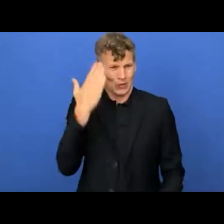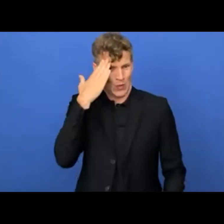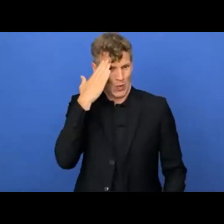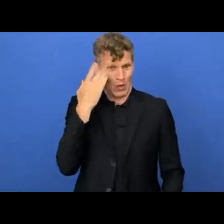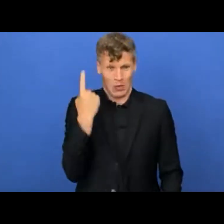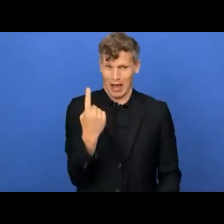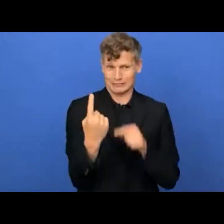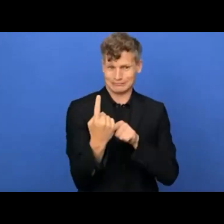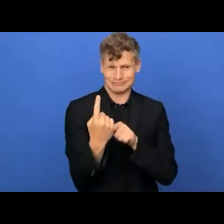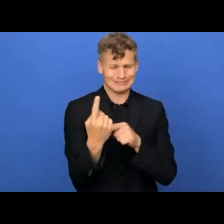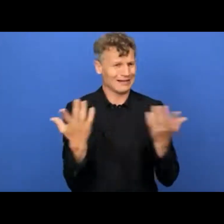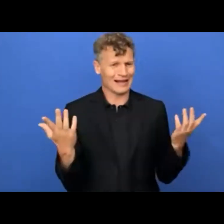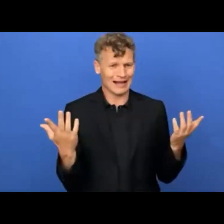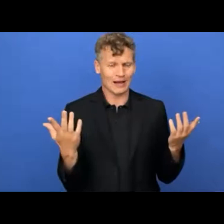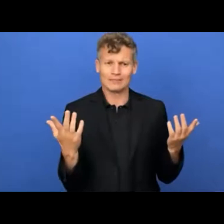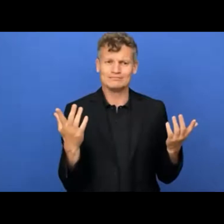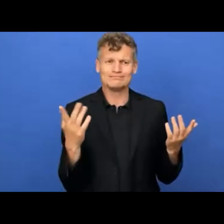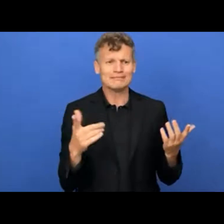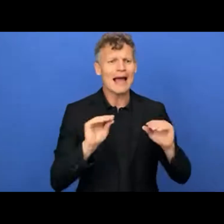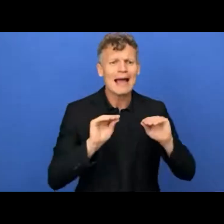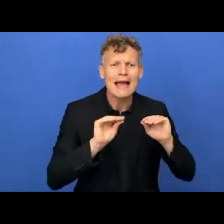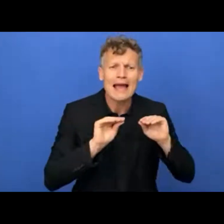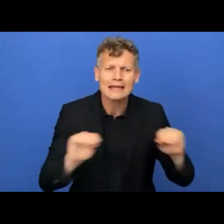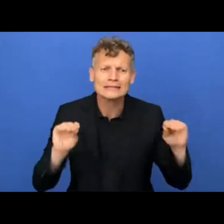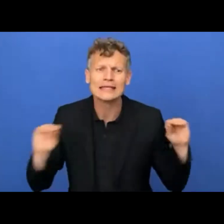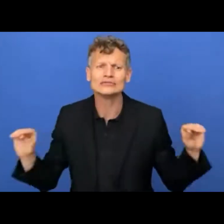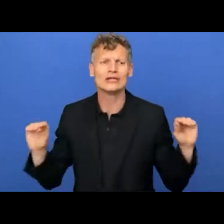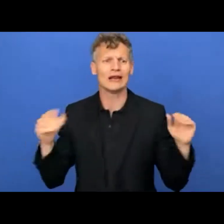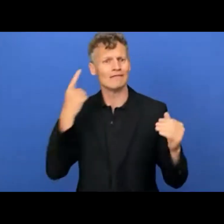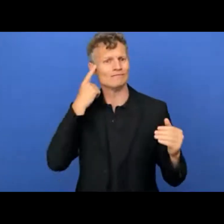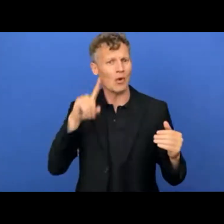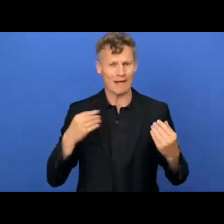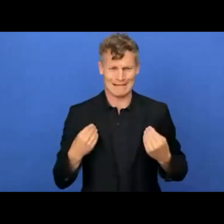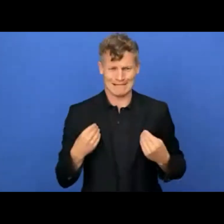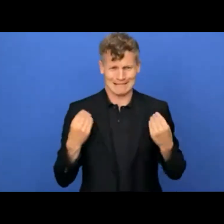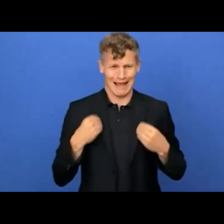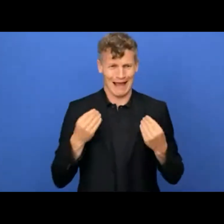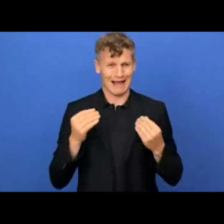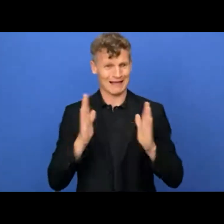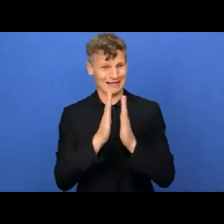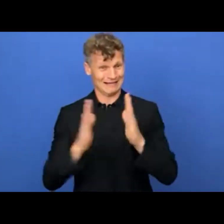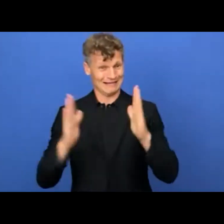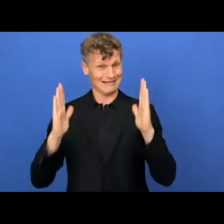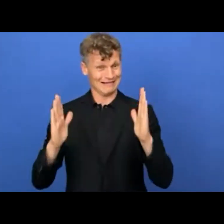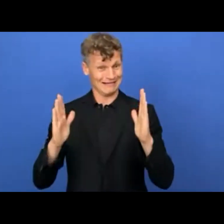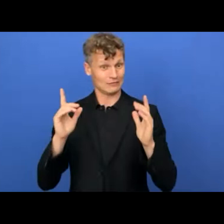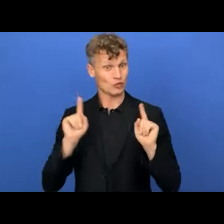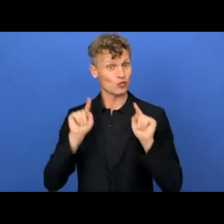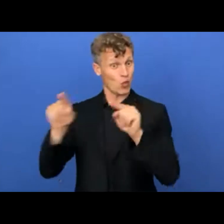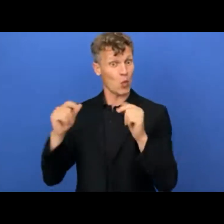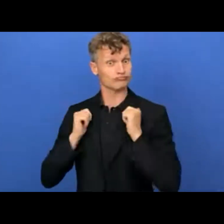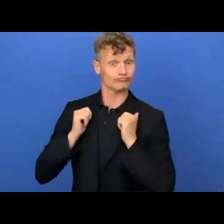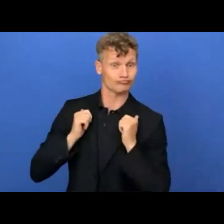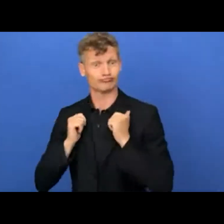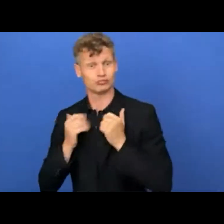d'inclusivité dans l'éducation et la protection de la petite enfance. Cette cause doit être